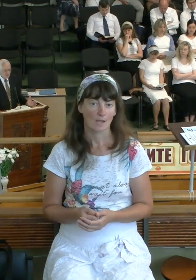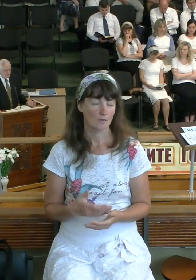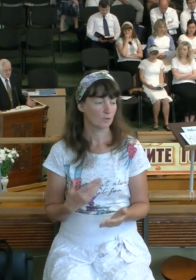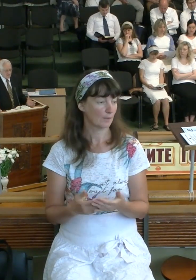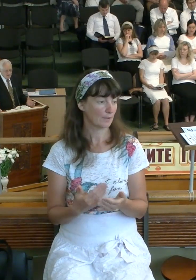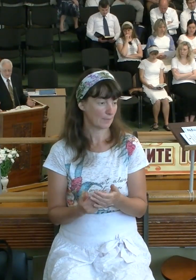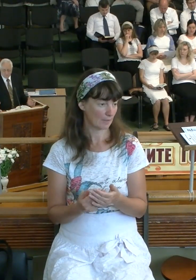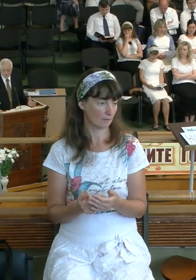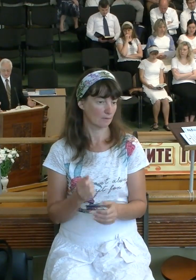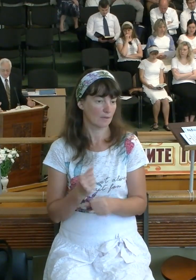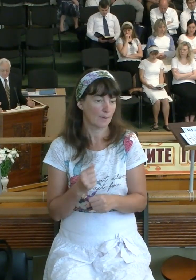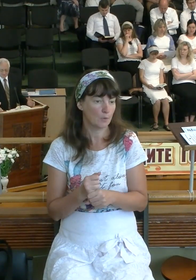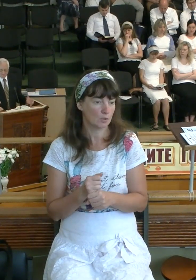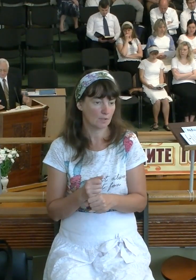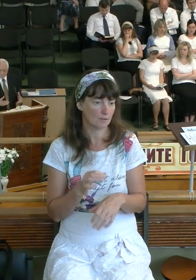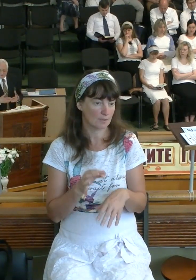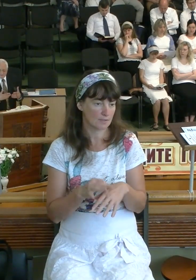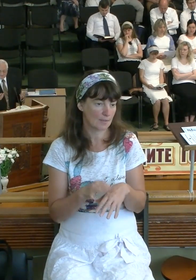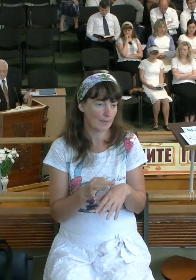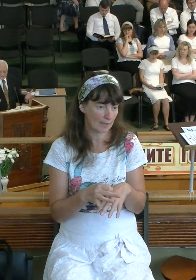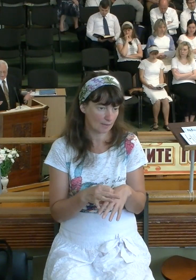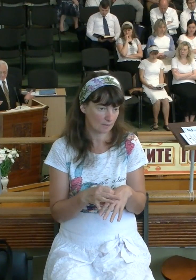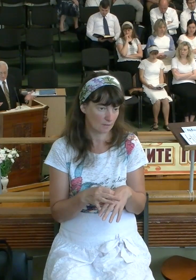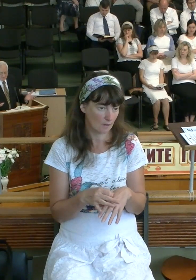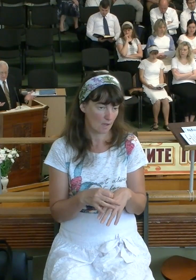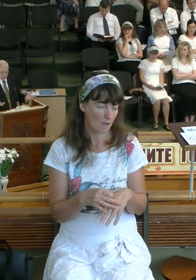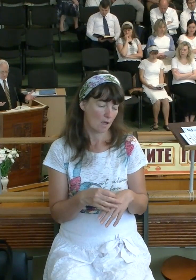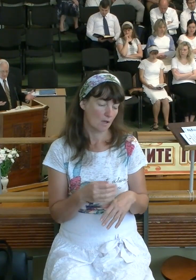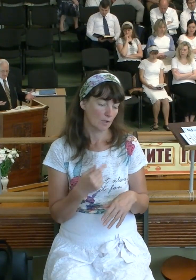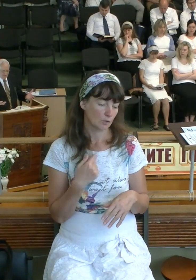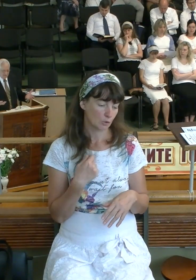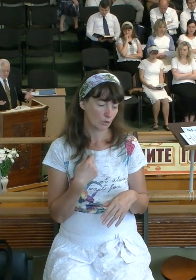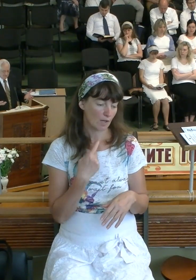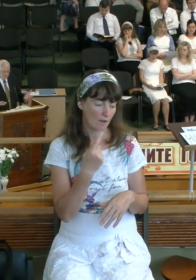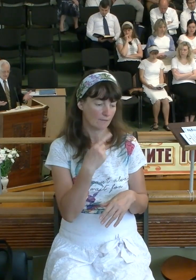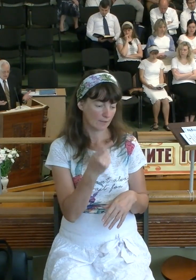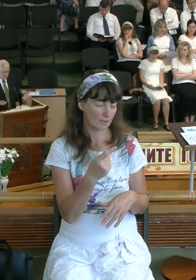заболел, то я отпрашивался. Я говорю, у меня нет сил сегодня